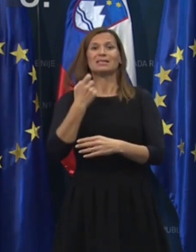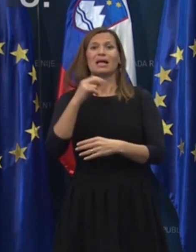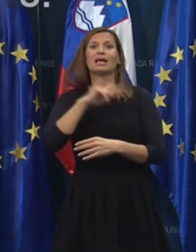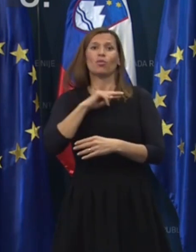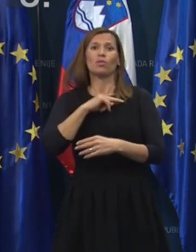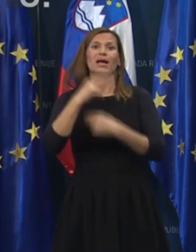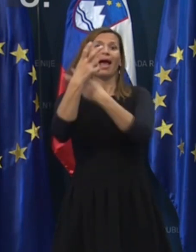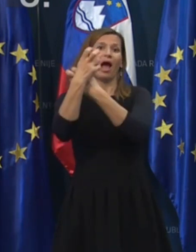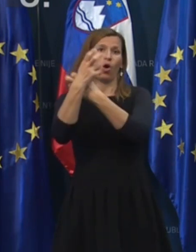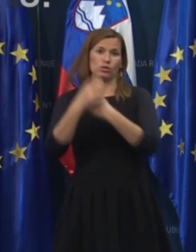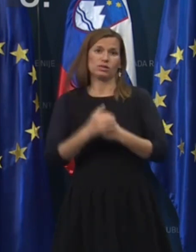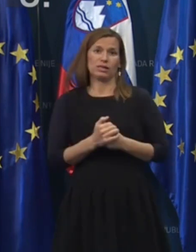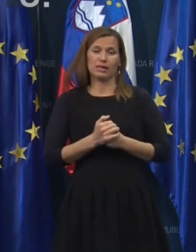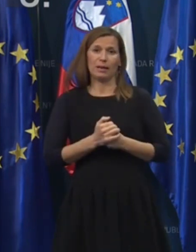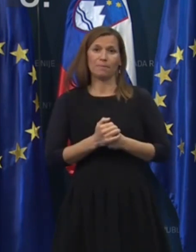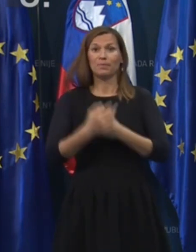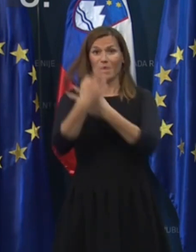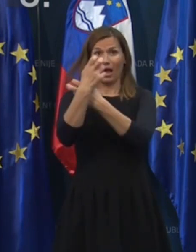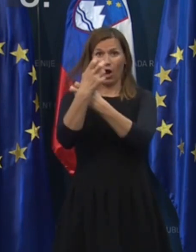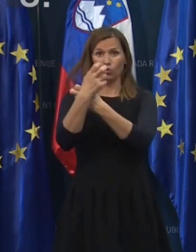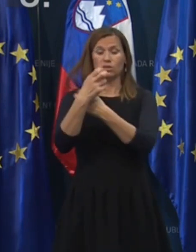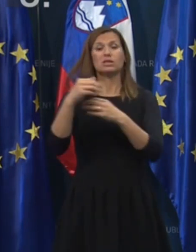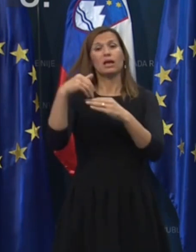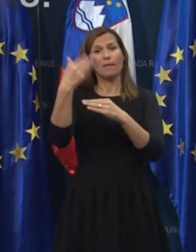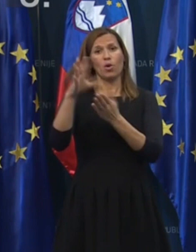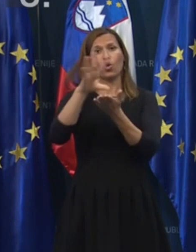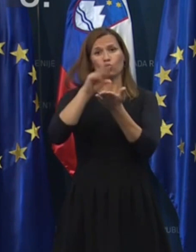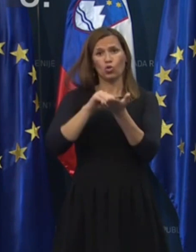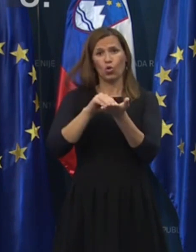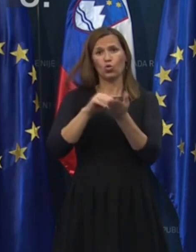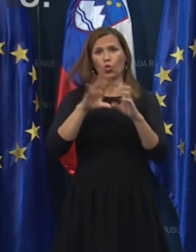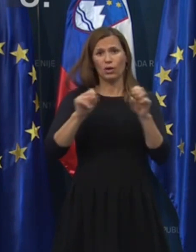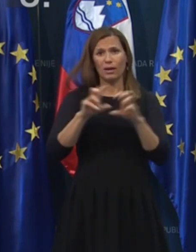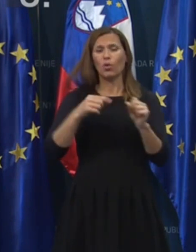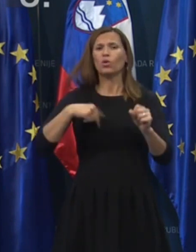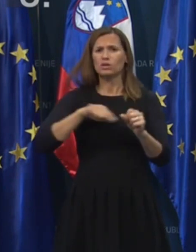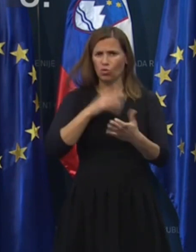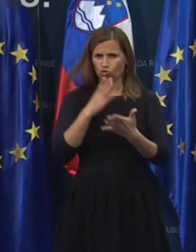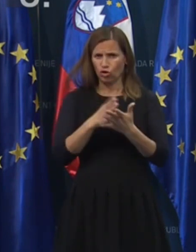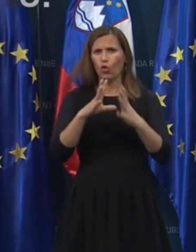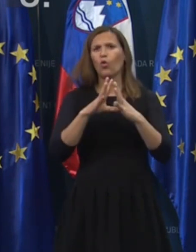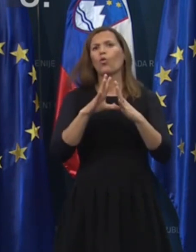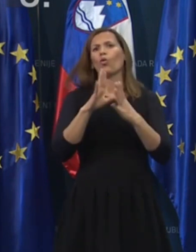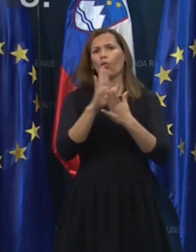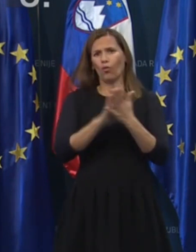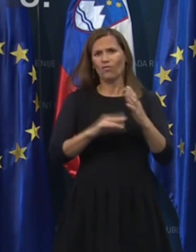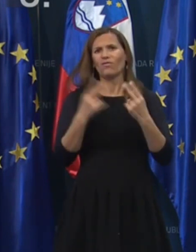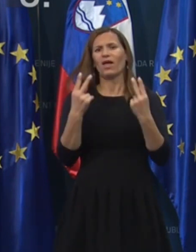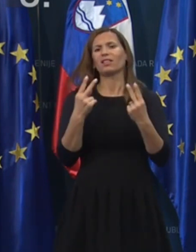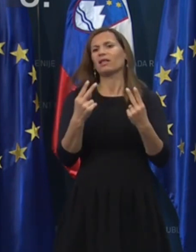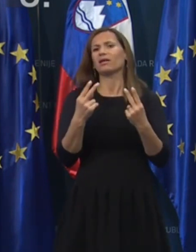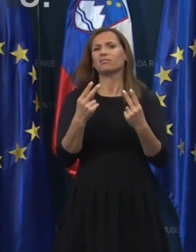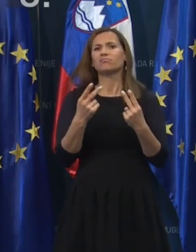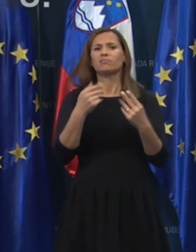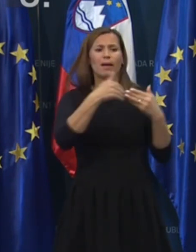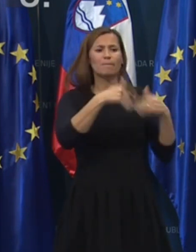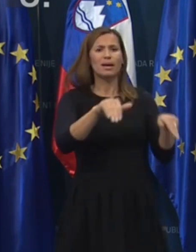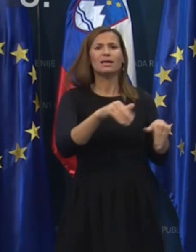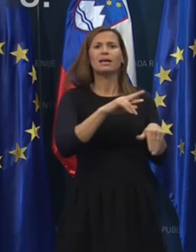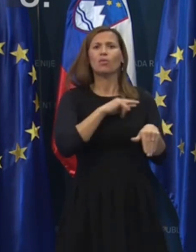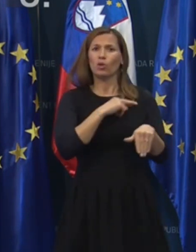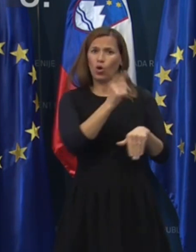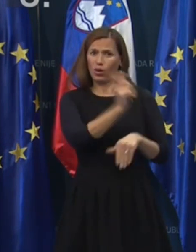Avstrije. Odlok po vzoru ukrepov, ki smo jih že uvedli na meji z Republiko Italijo,